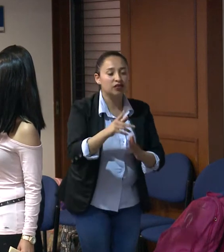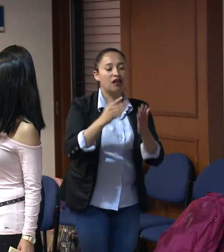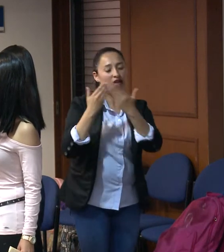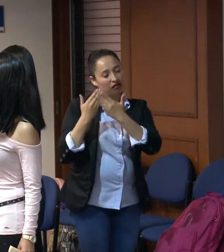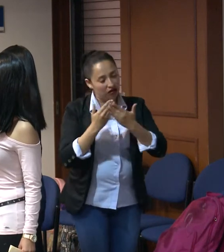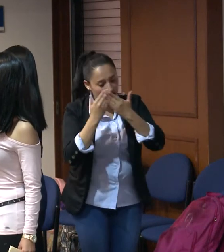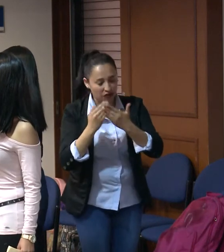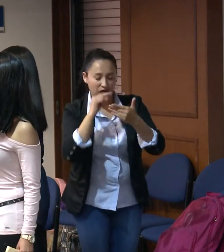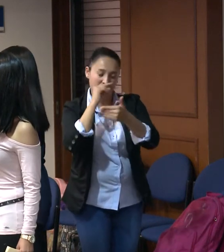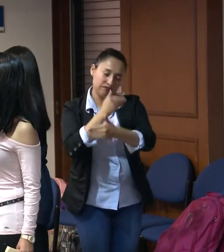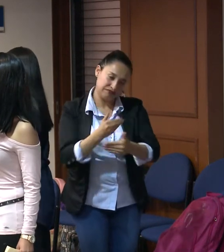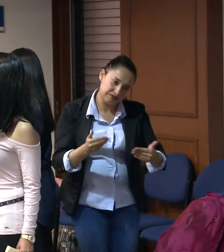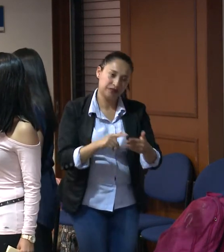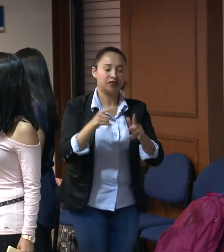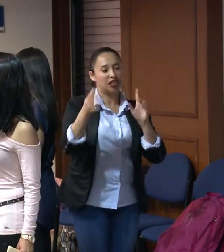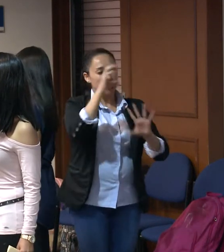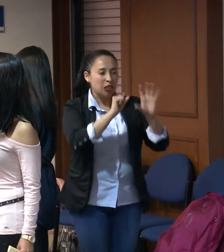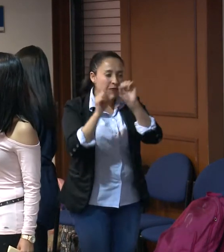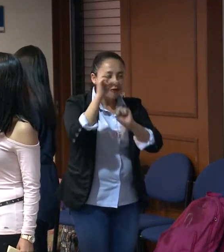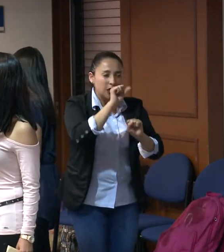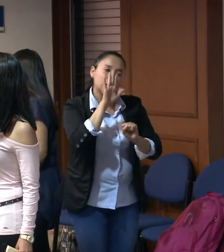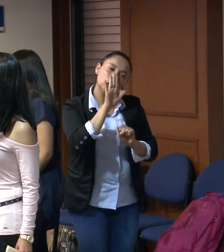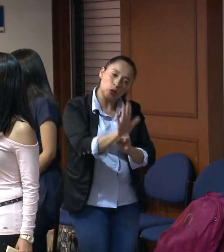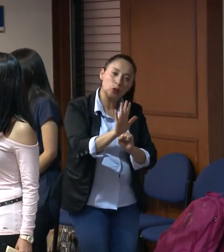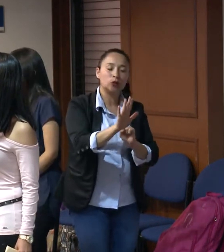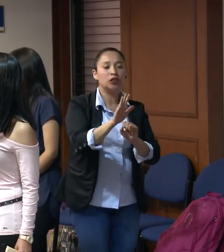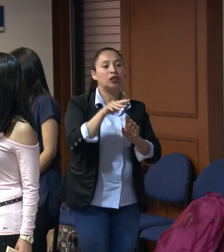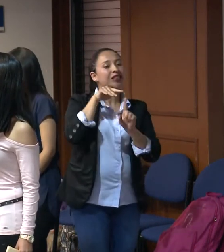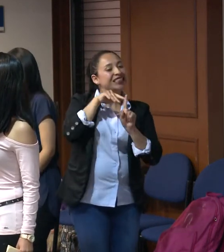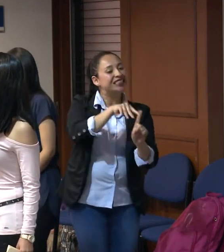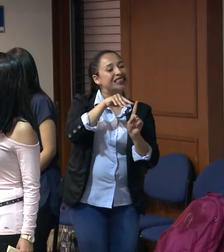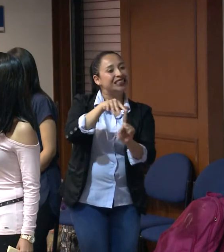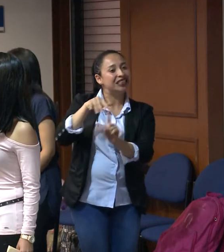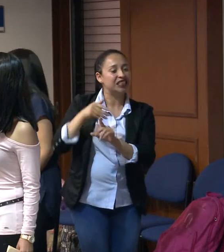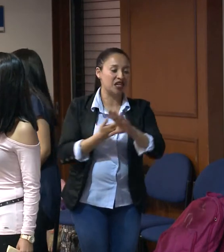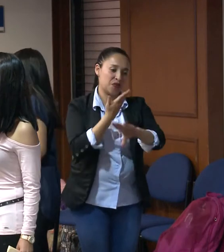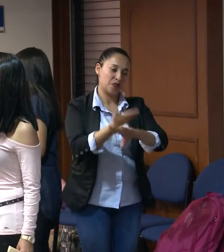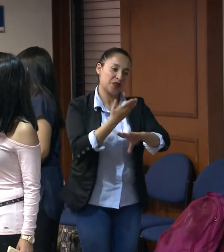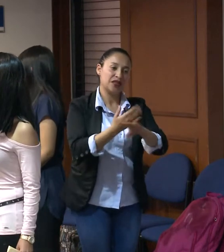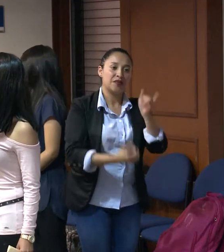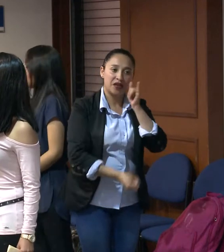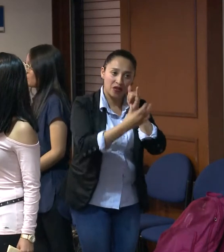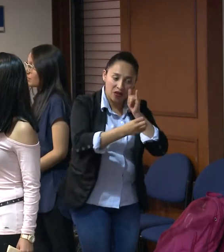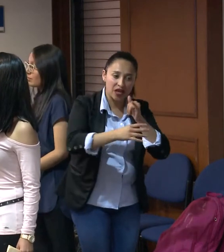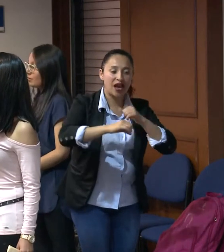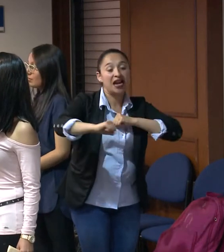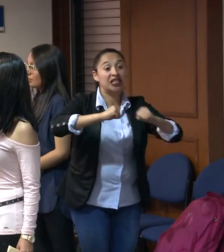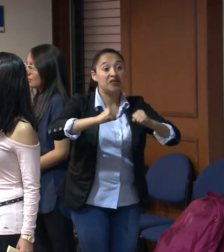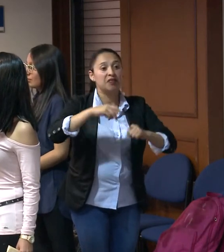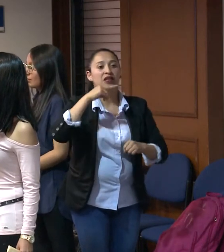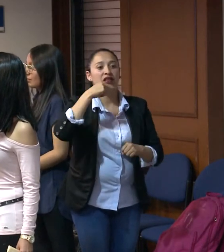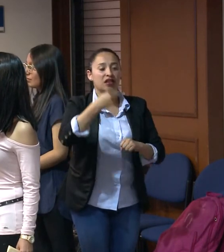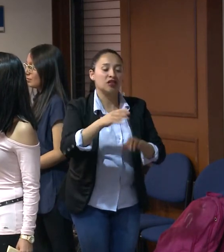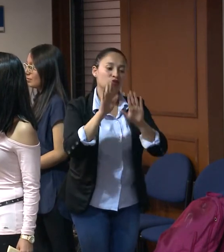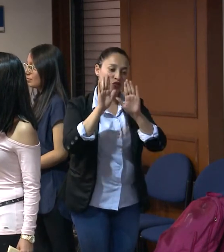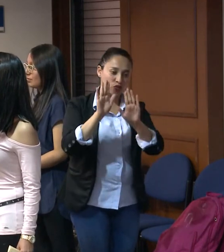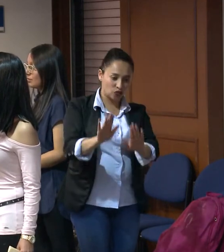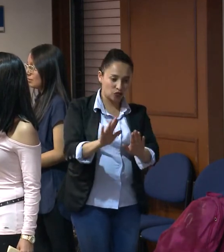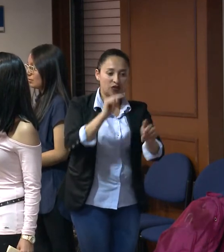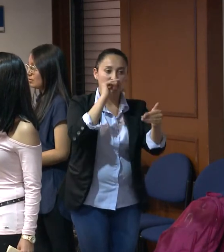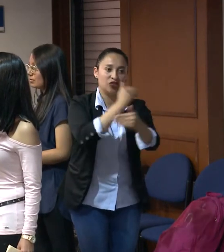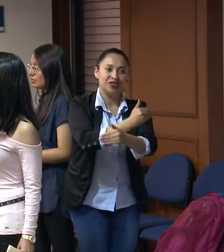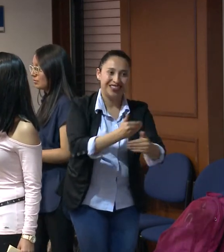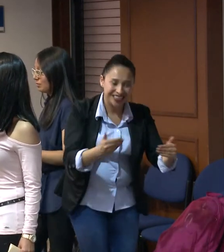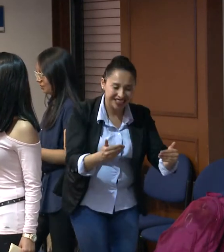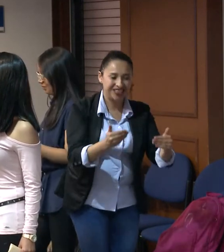literatura infantil, identificar la incidencia de la propuesta pedagógica activamente narrando en las funciones ejecutivas de los niños